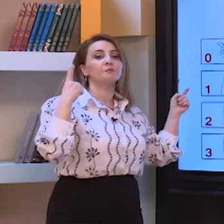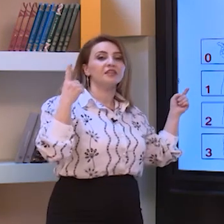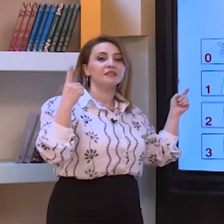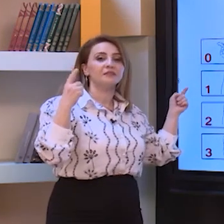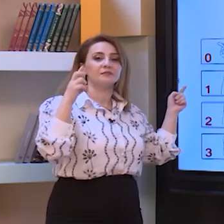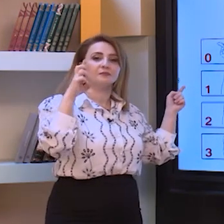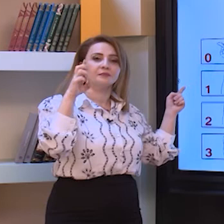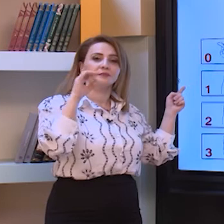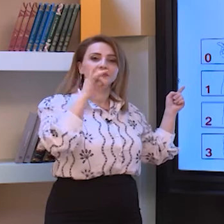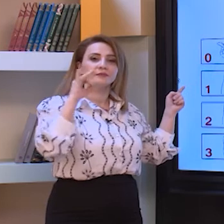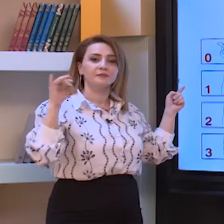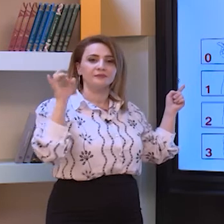1